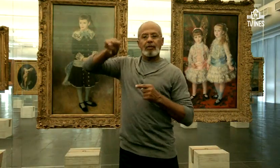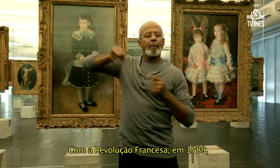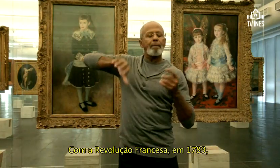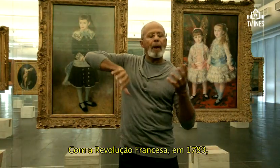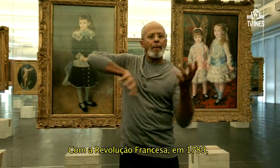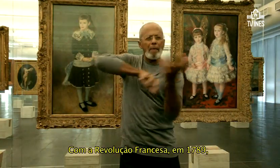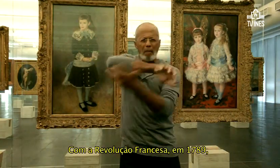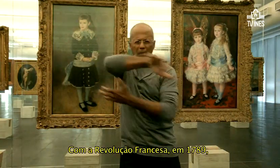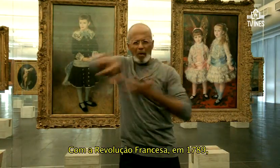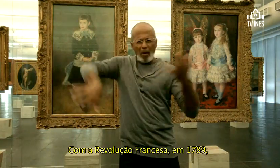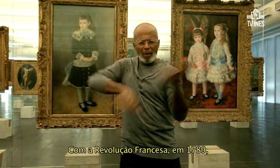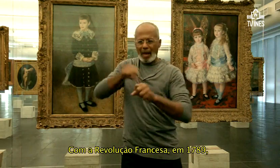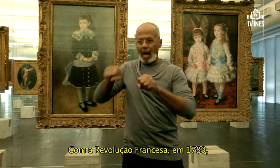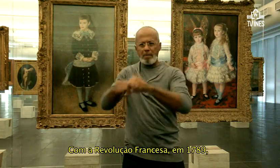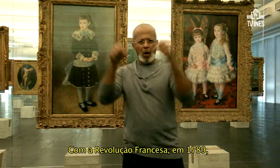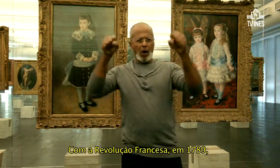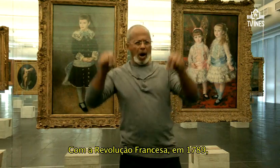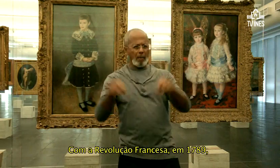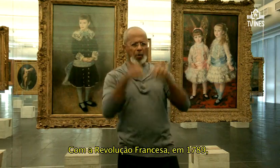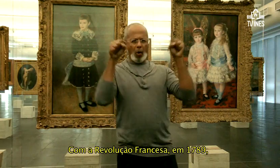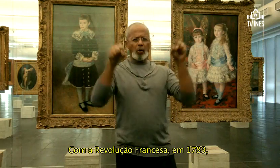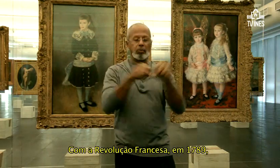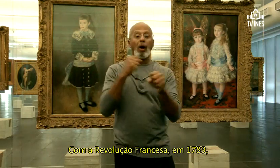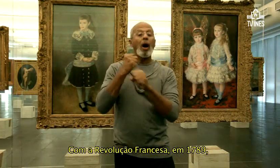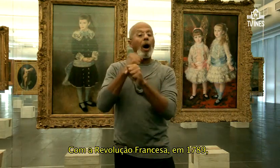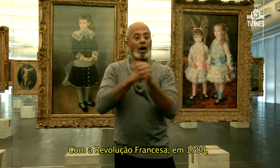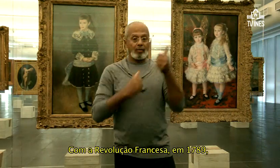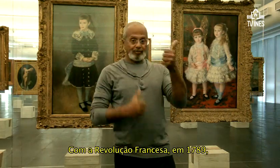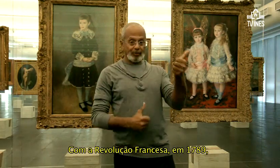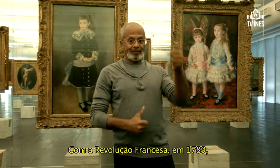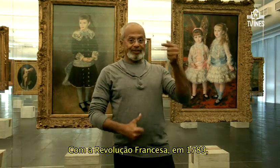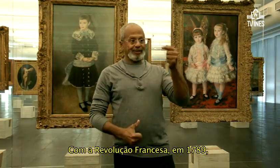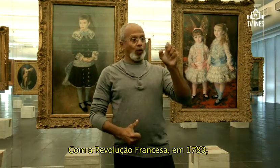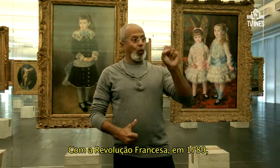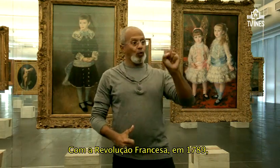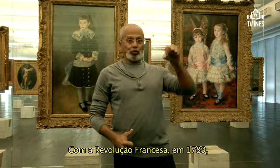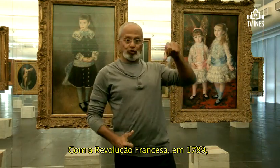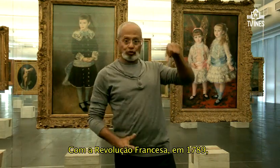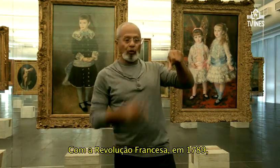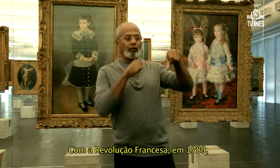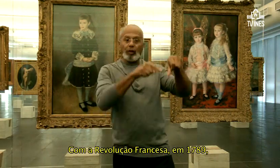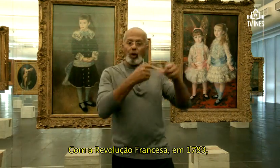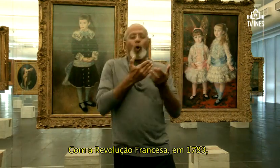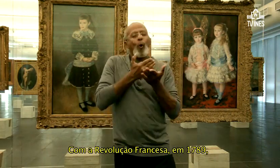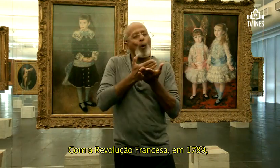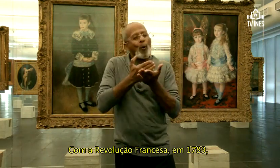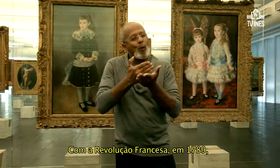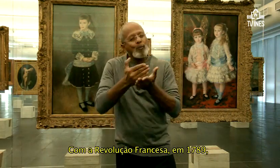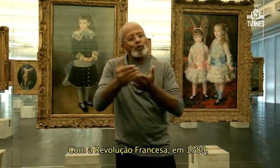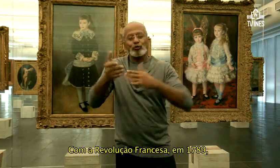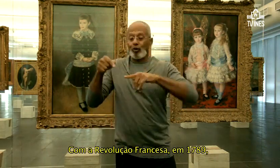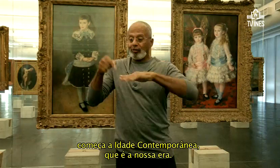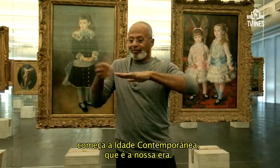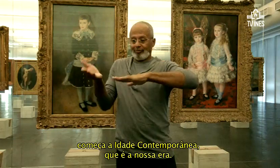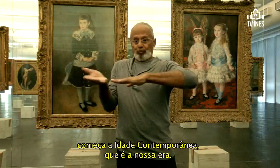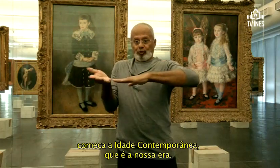Com a Revolução Francesa, em 1789, começa a